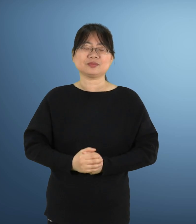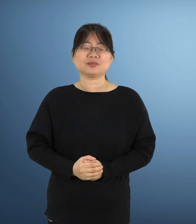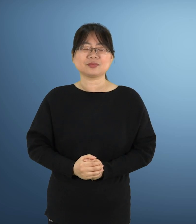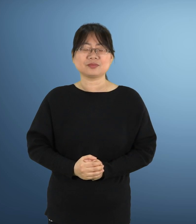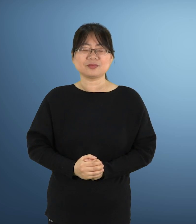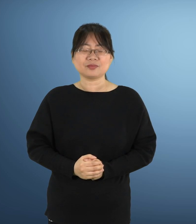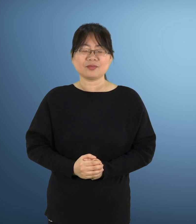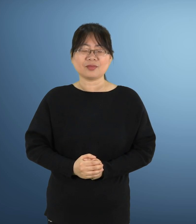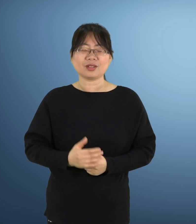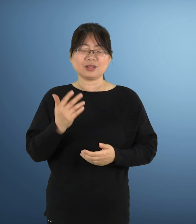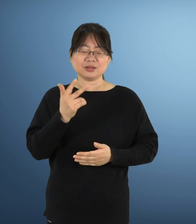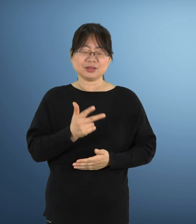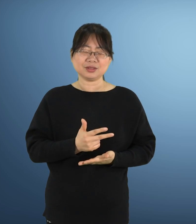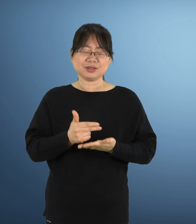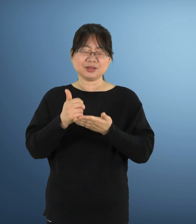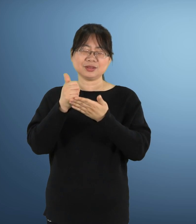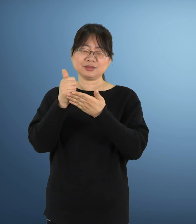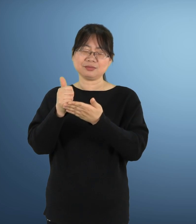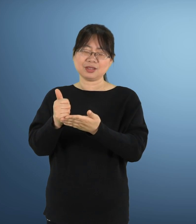내려놓고